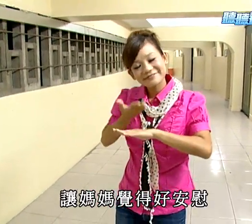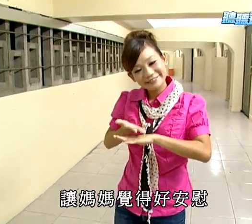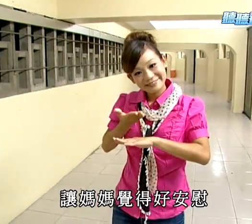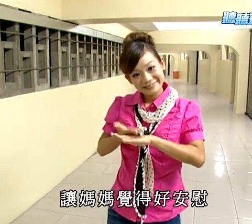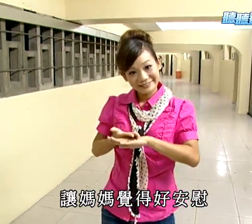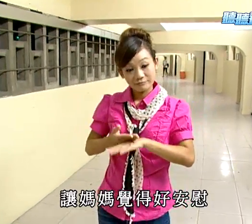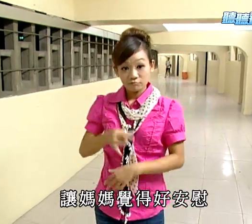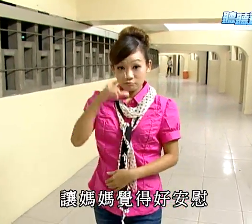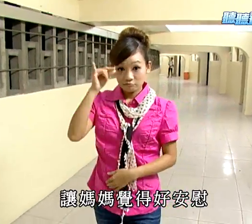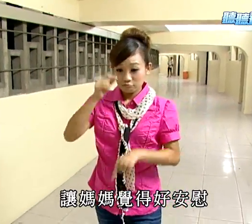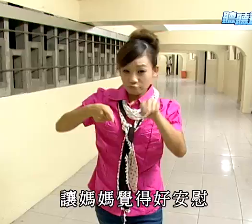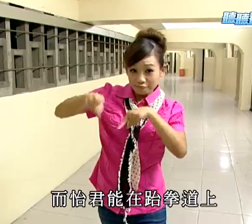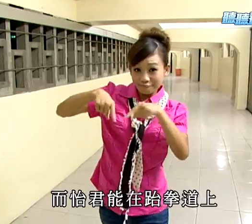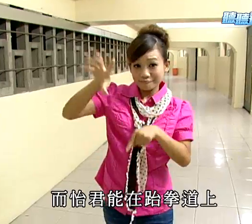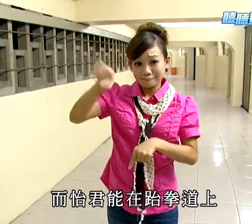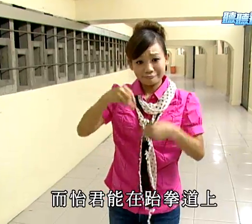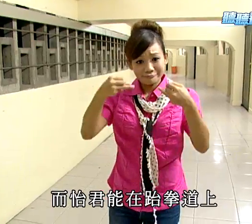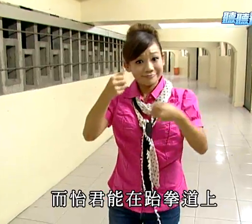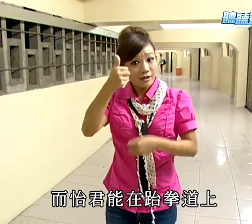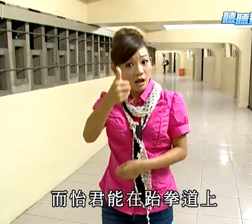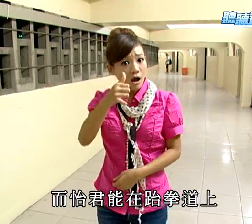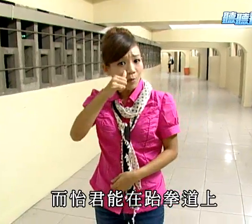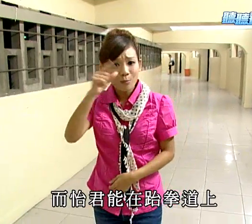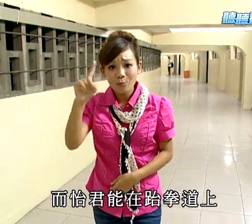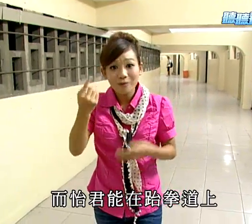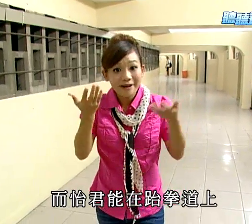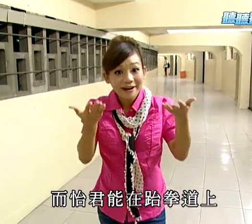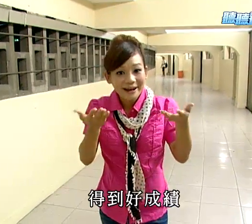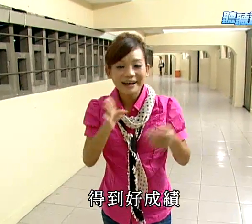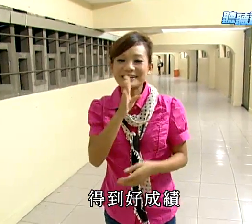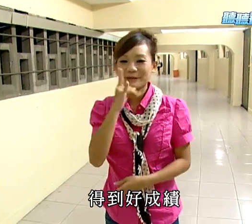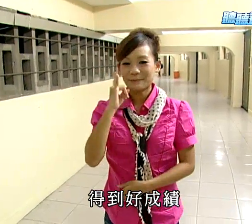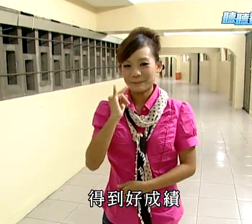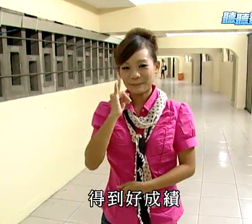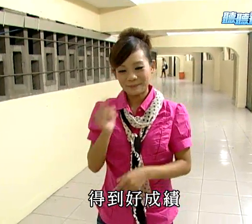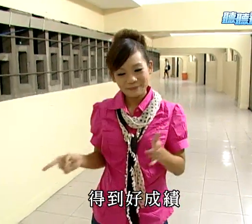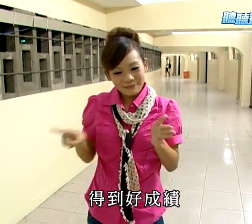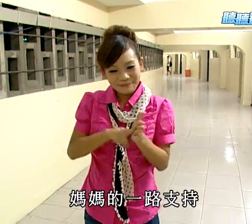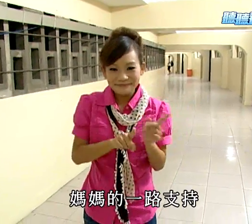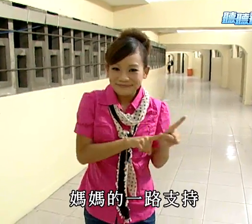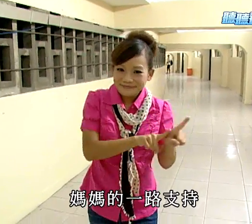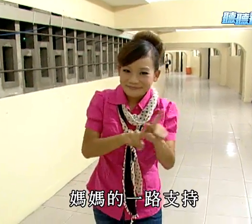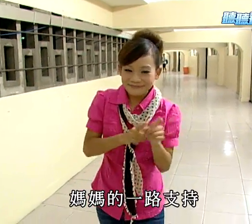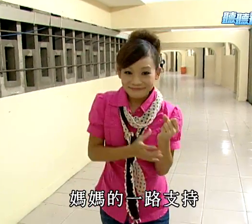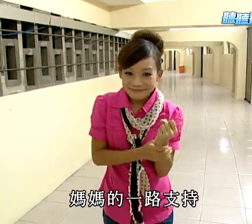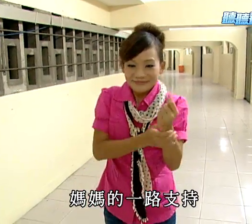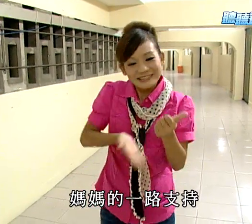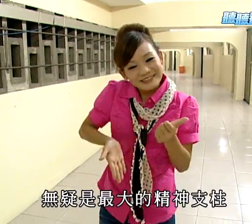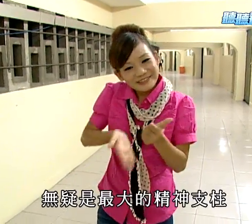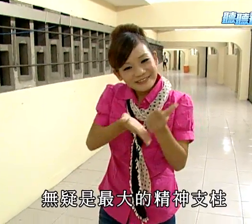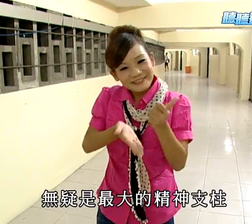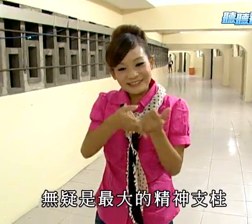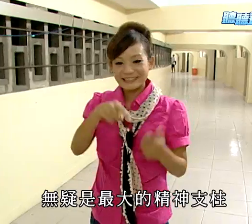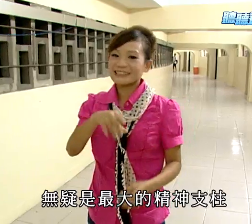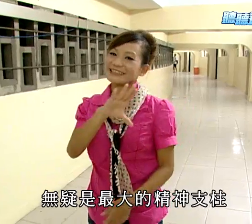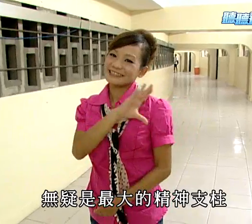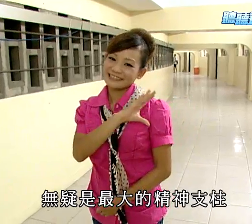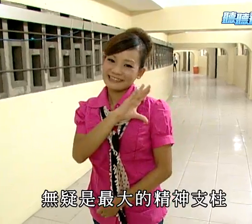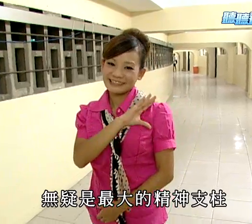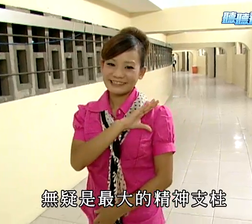好安慰，而怡君能在跆拳道上得到好成绩，妈妈的一路支持无疑是最大的精神支柱